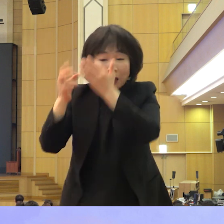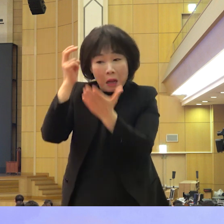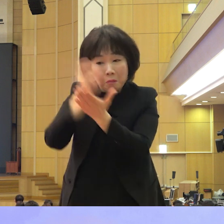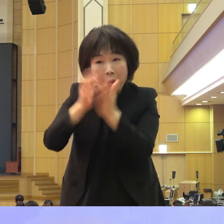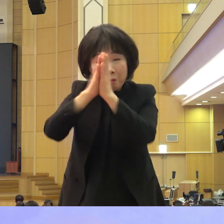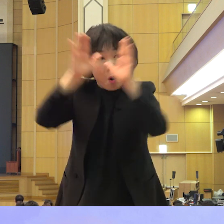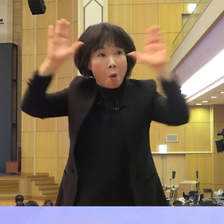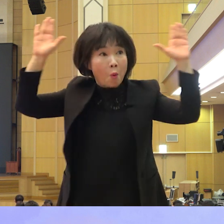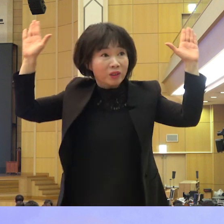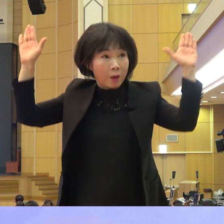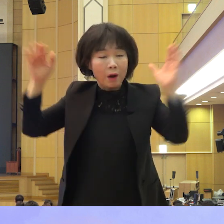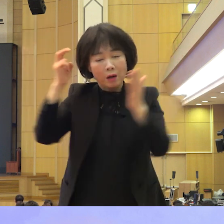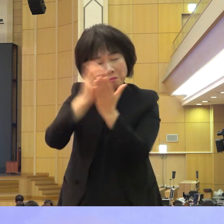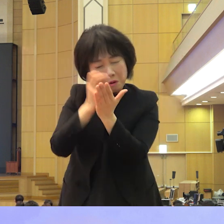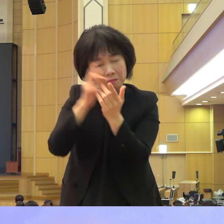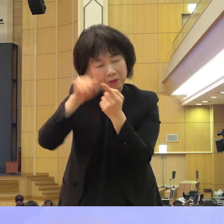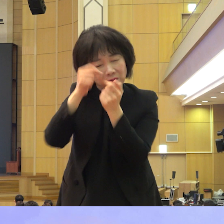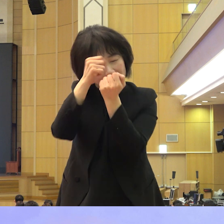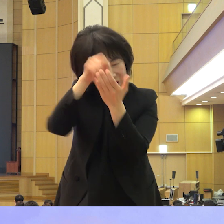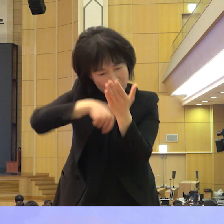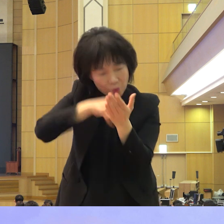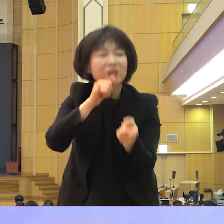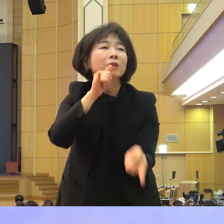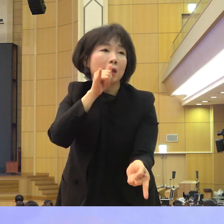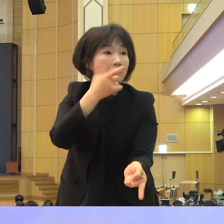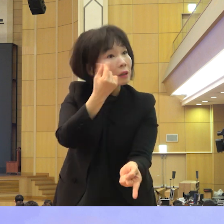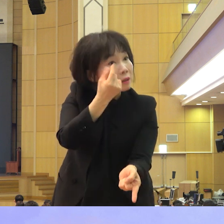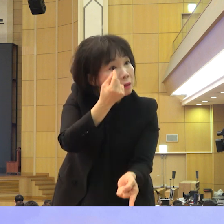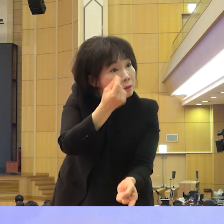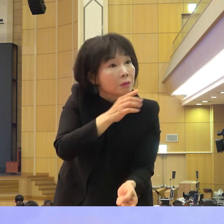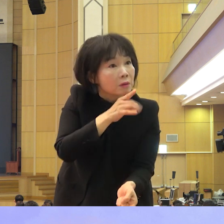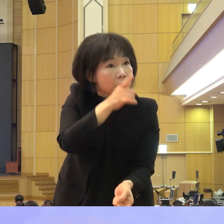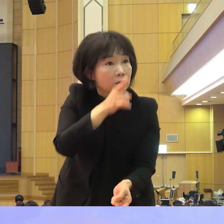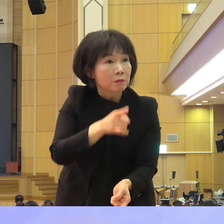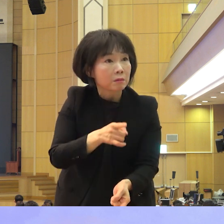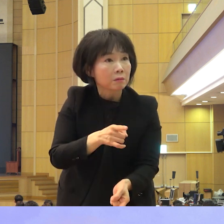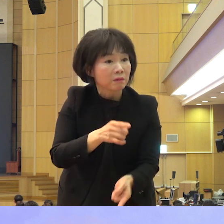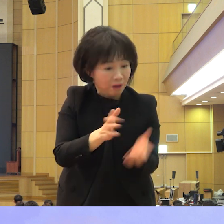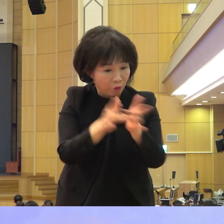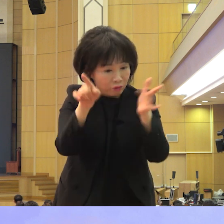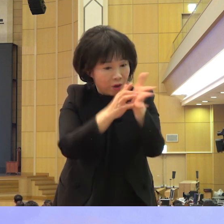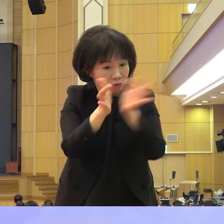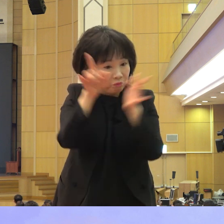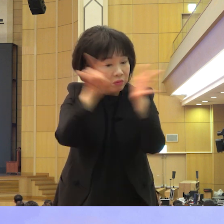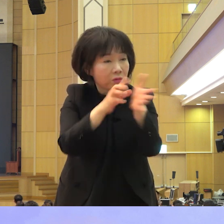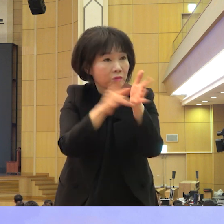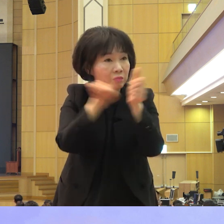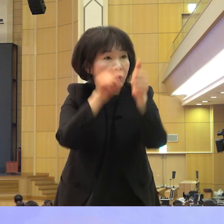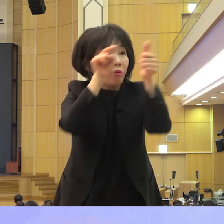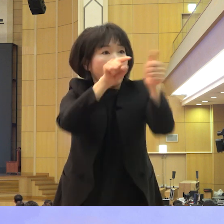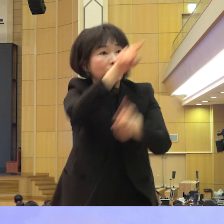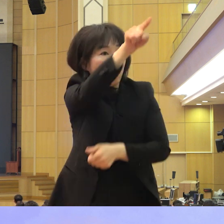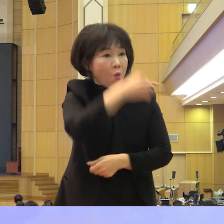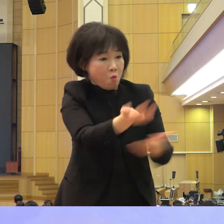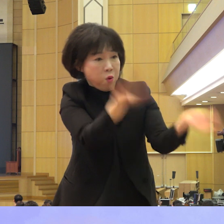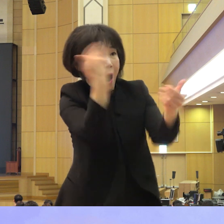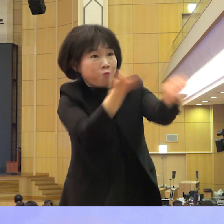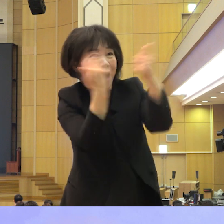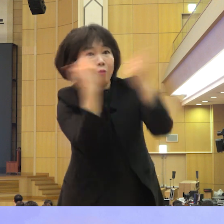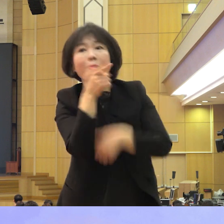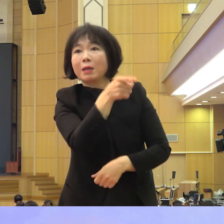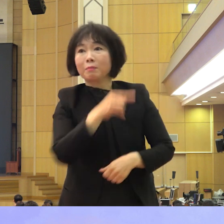모세가 율법에 대해서 기록했다. 이미 우리가 로마서 말씀을 통해서 여러분에게 전했고 여러분